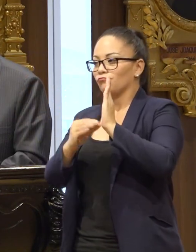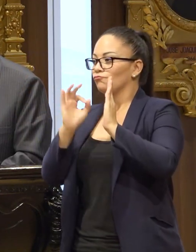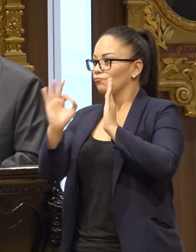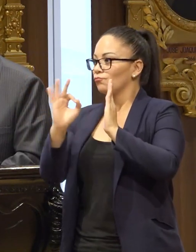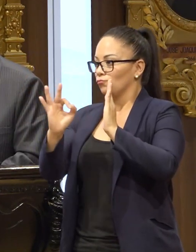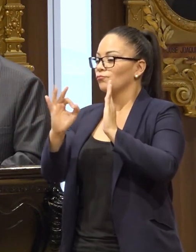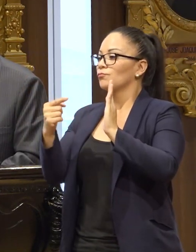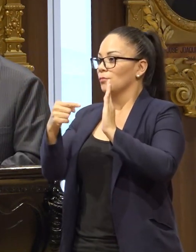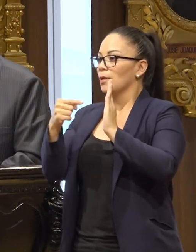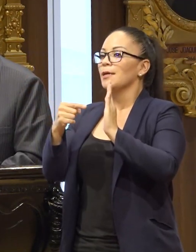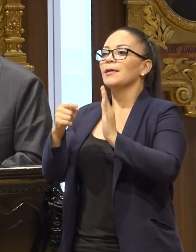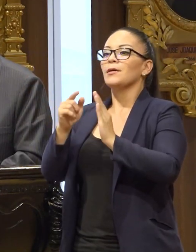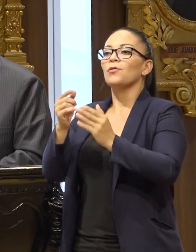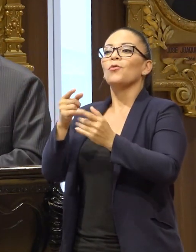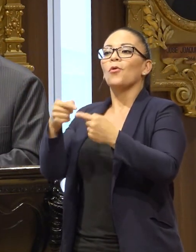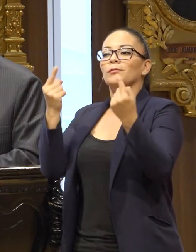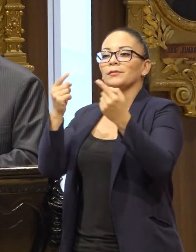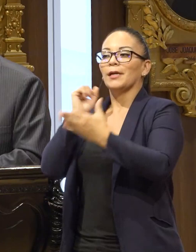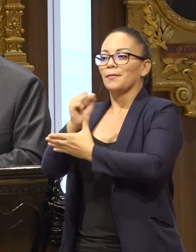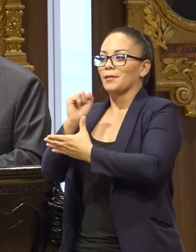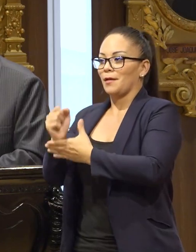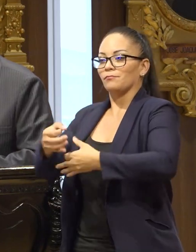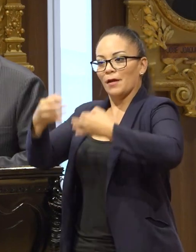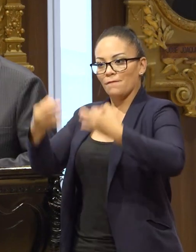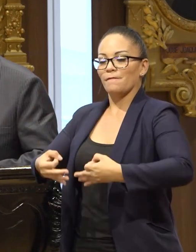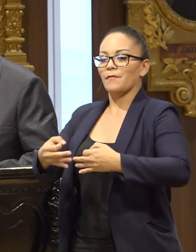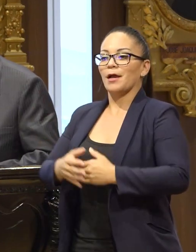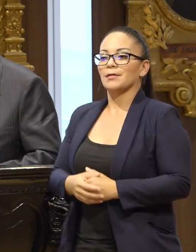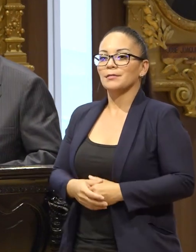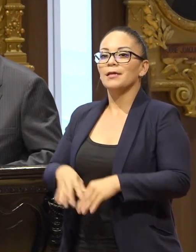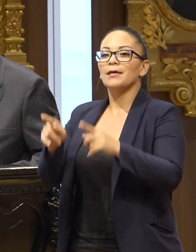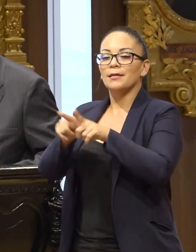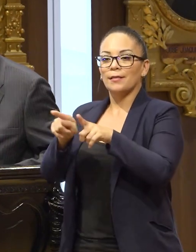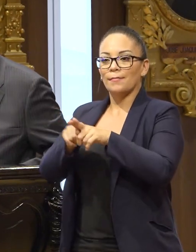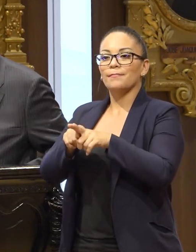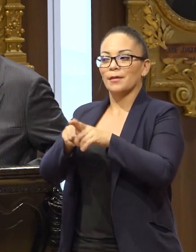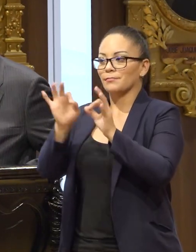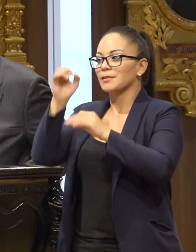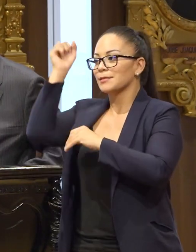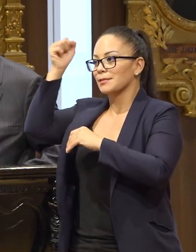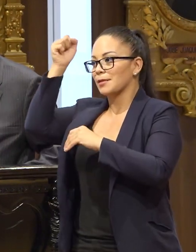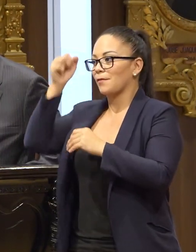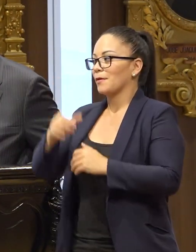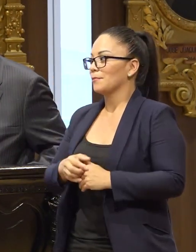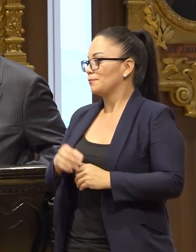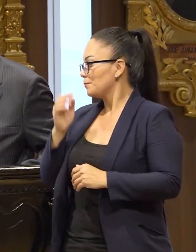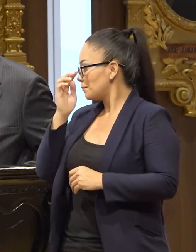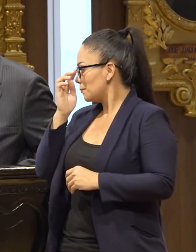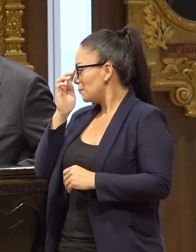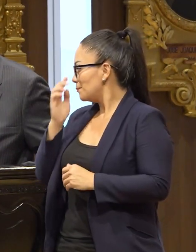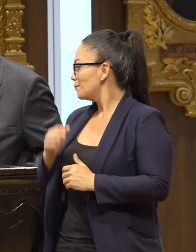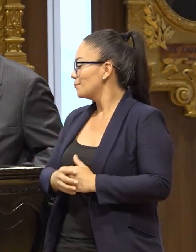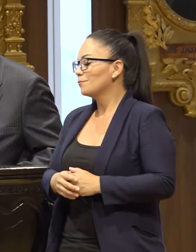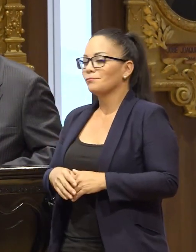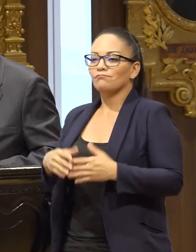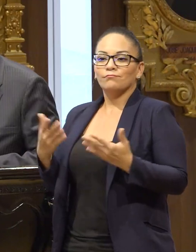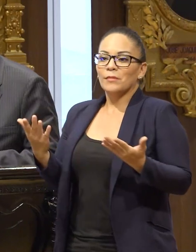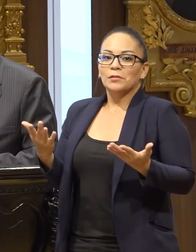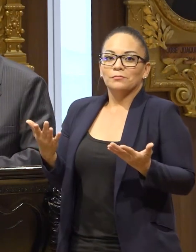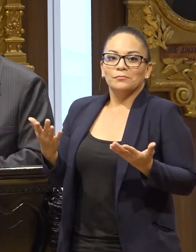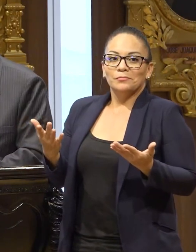que sea eficaz y que sea también sabia. No puede ser de otra